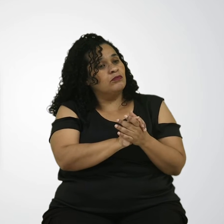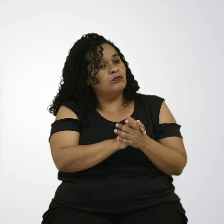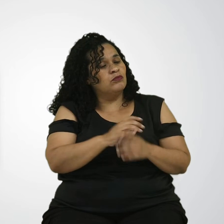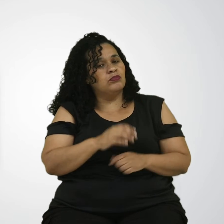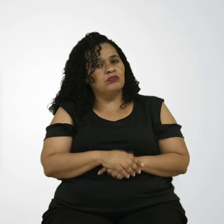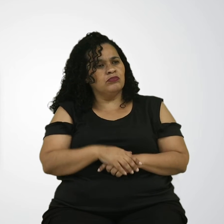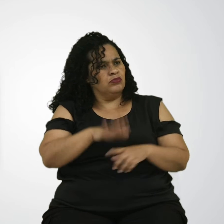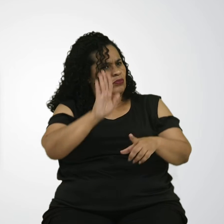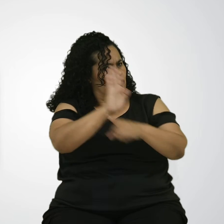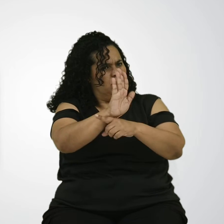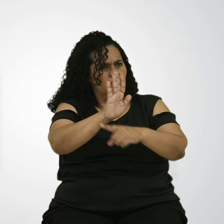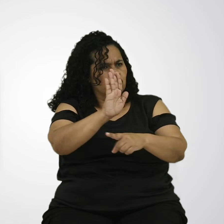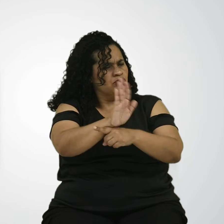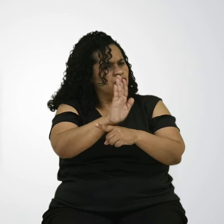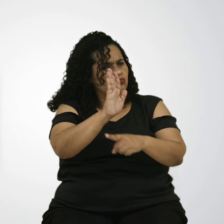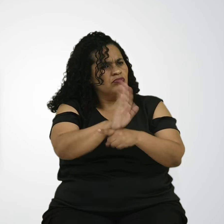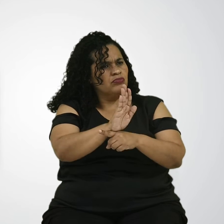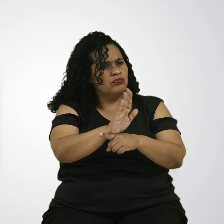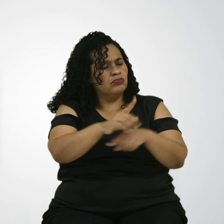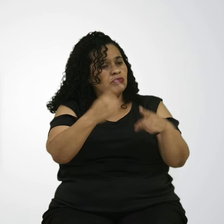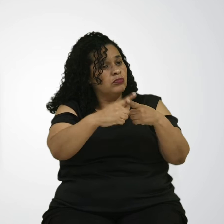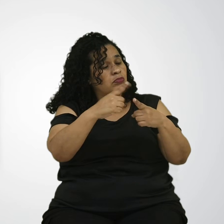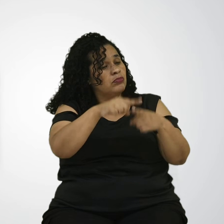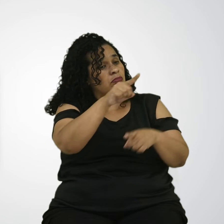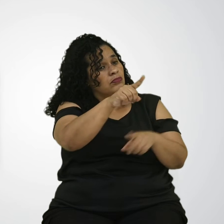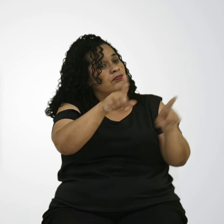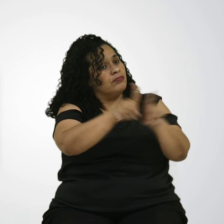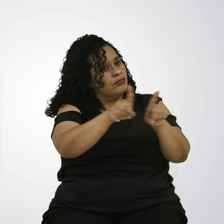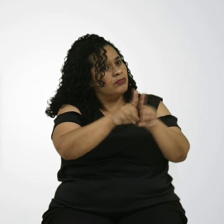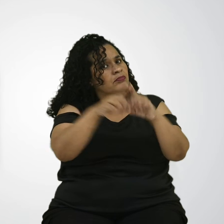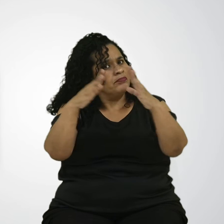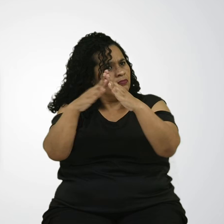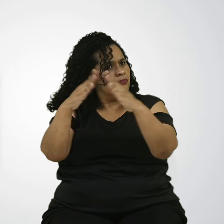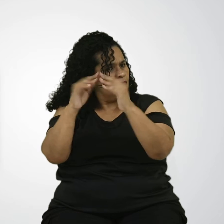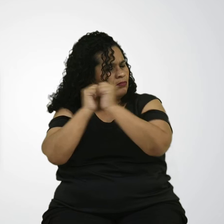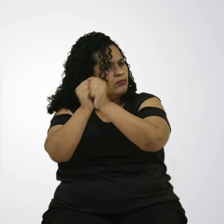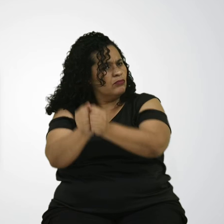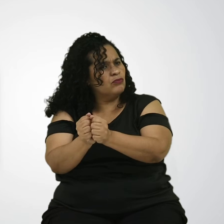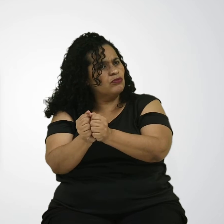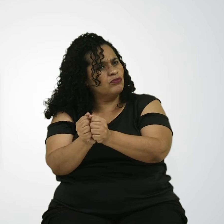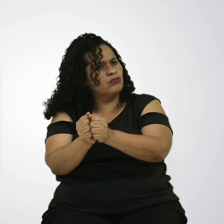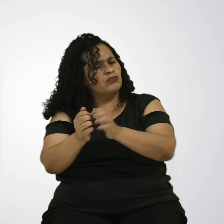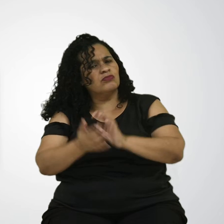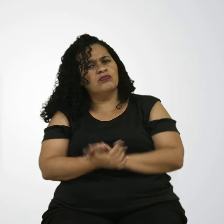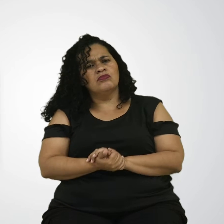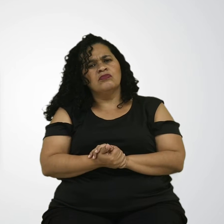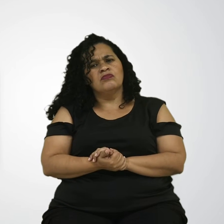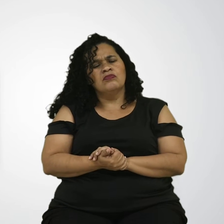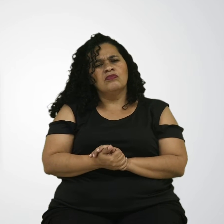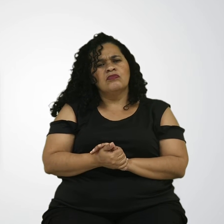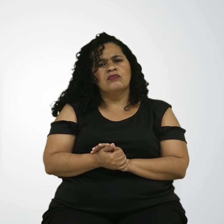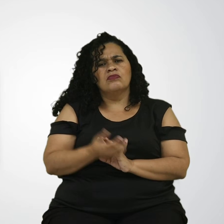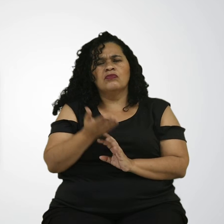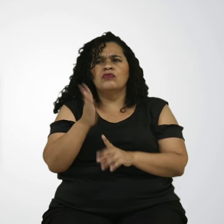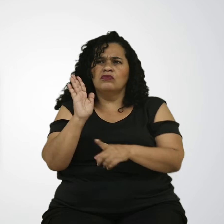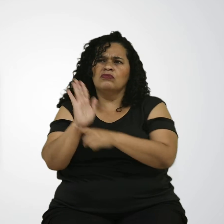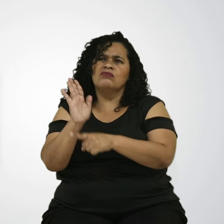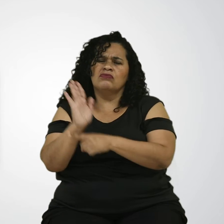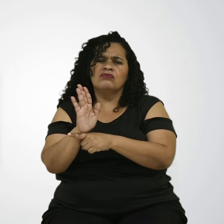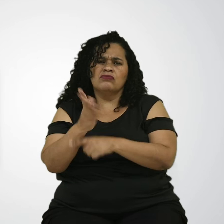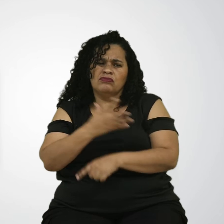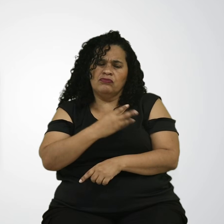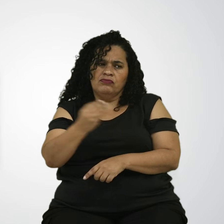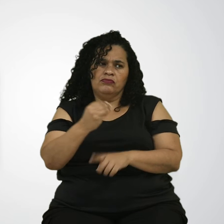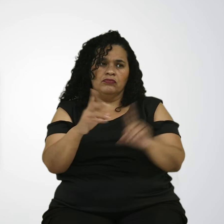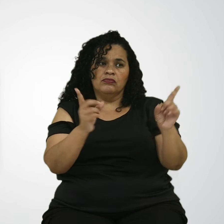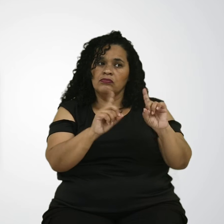ajuda, você também mora aqui. Verdade. Entendeu? Perfeito. Às vezes eu falo assim, eu vou ajudar com meu filho, tem 2 anos, vou ajudar com ele. Não é